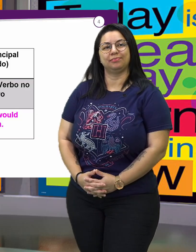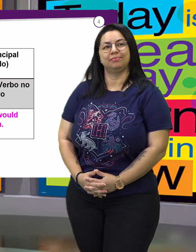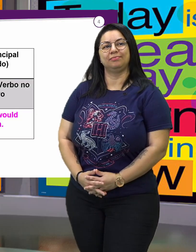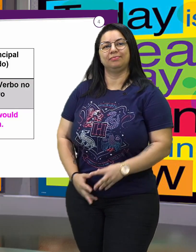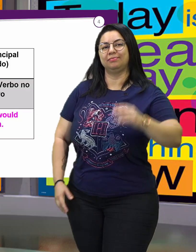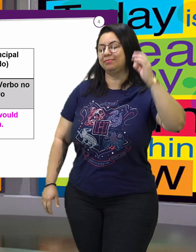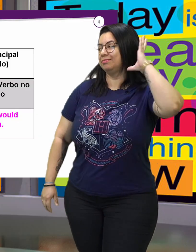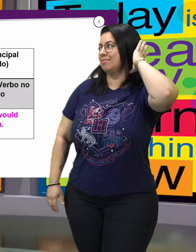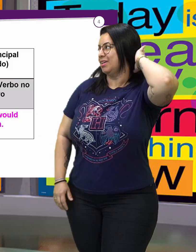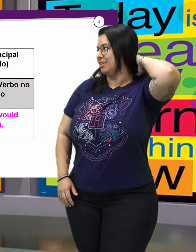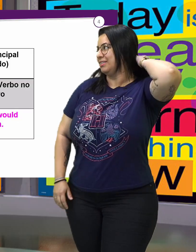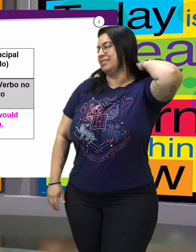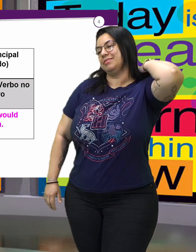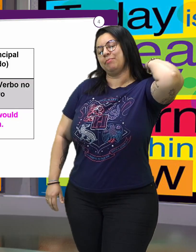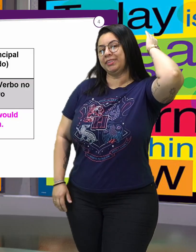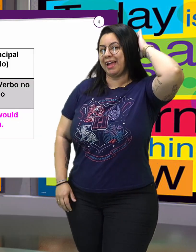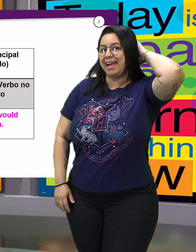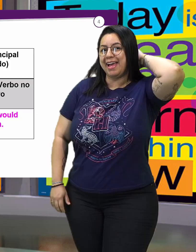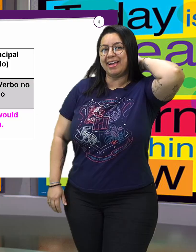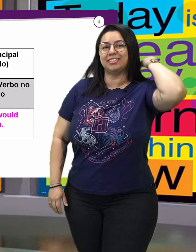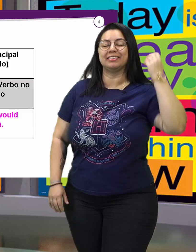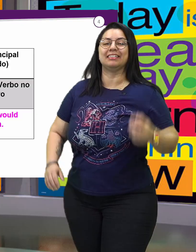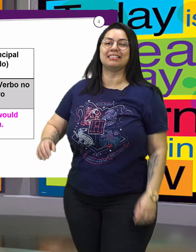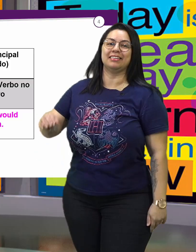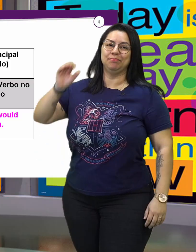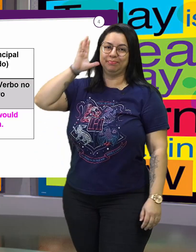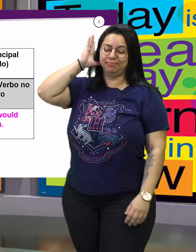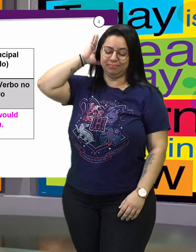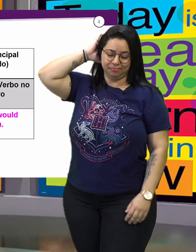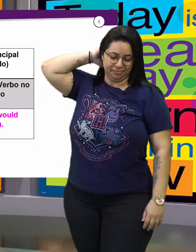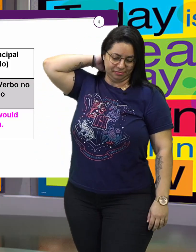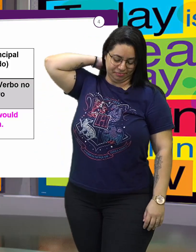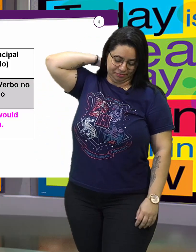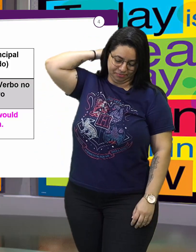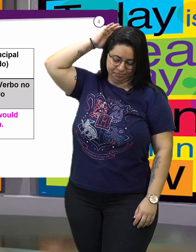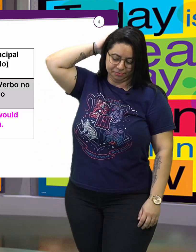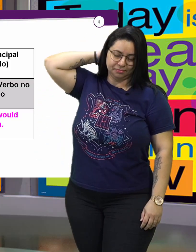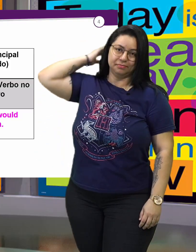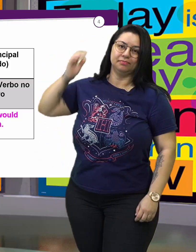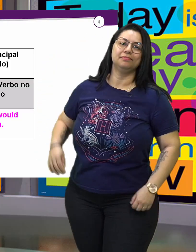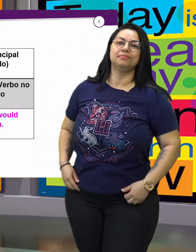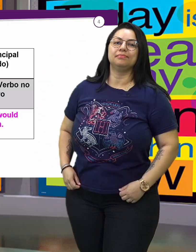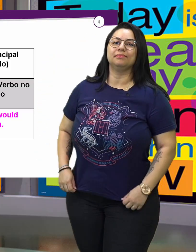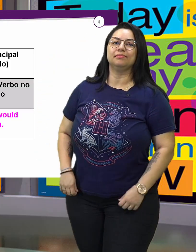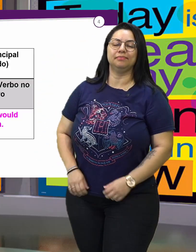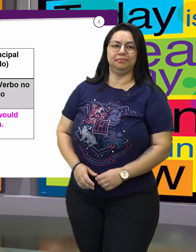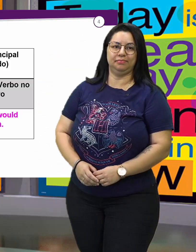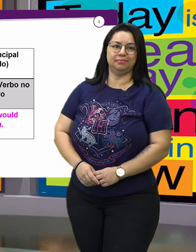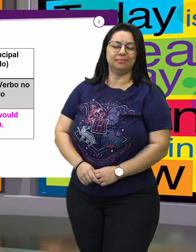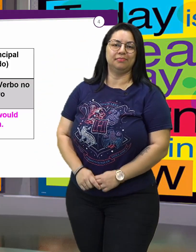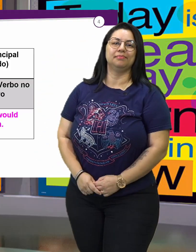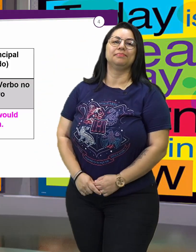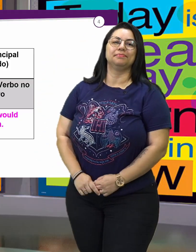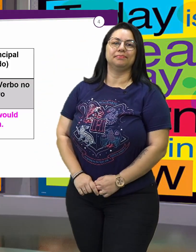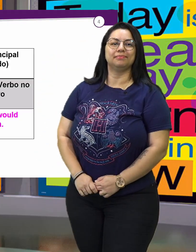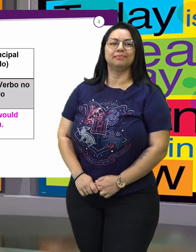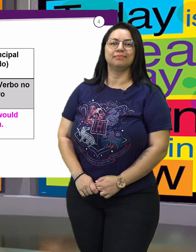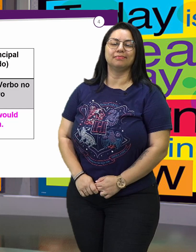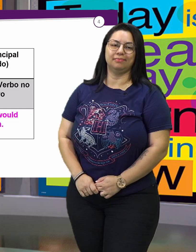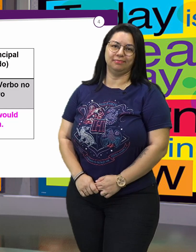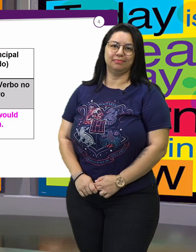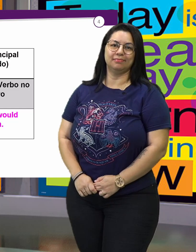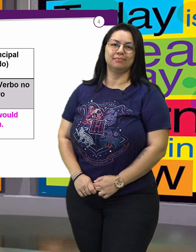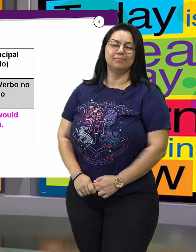gente está falando aqui sempre de situações hipotéticas, né? Que a gente não sabe ainda. Então, if this thing happened, se essa